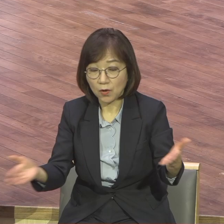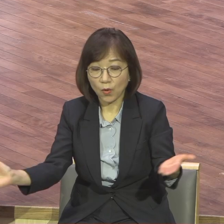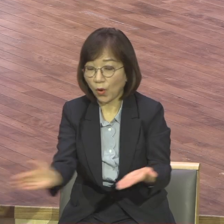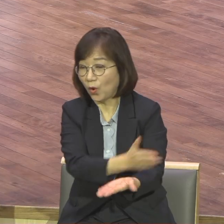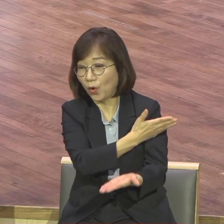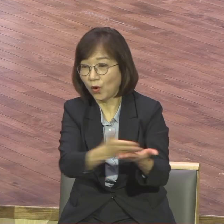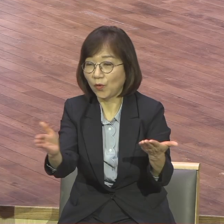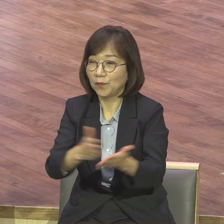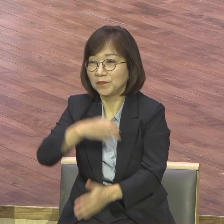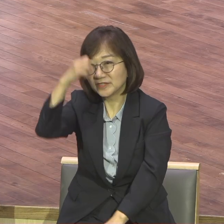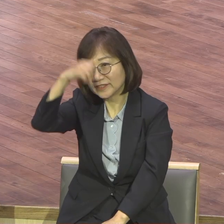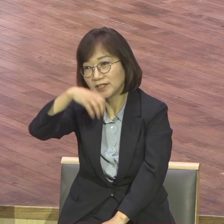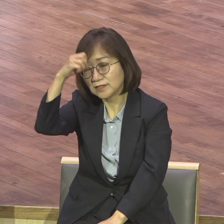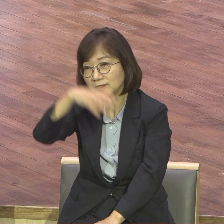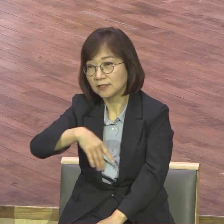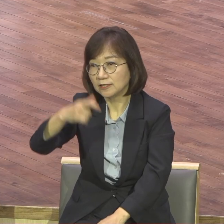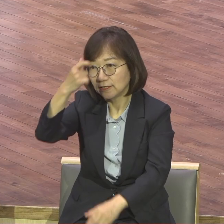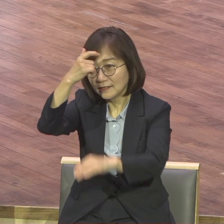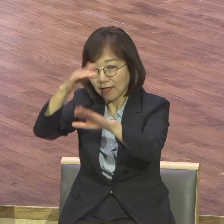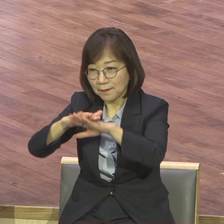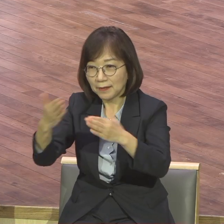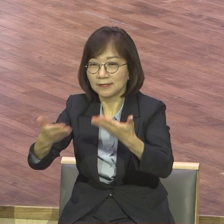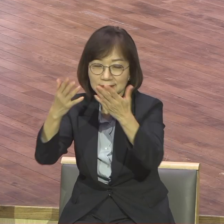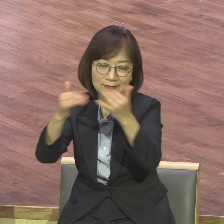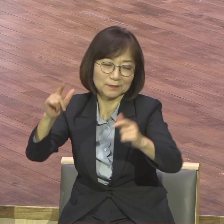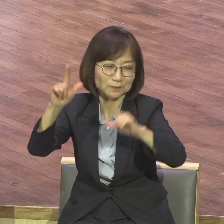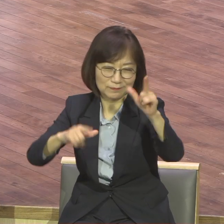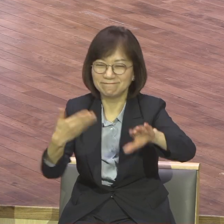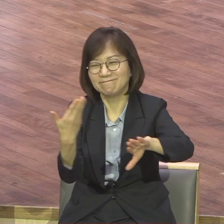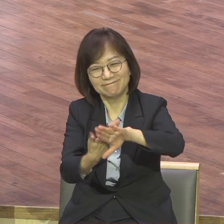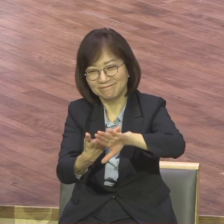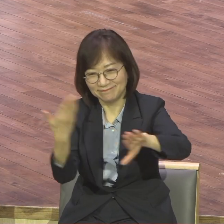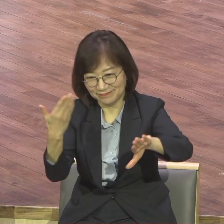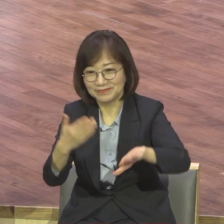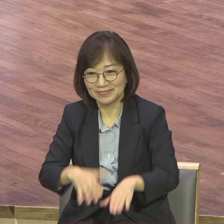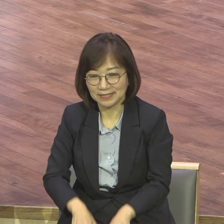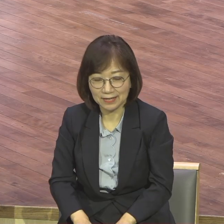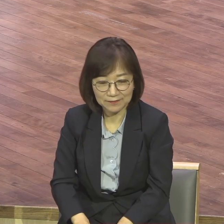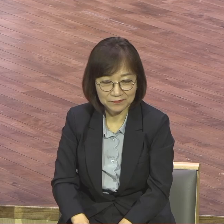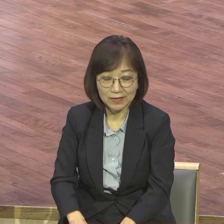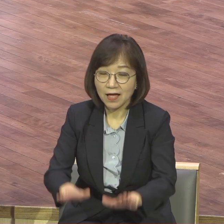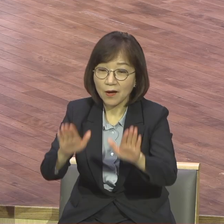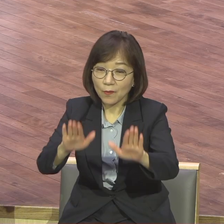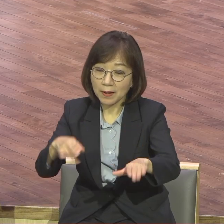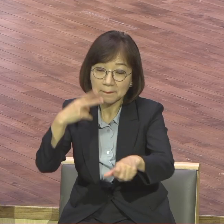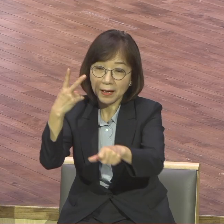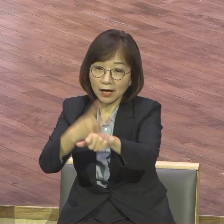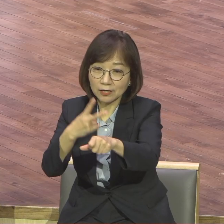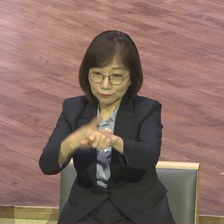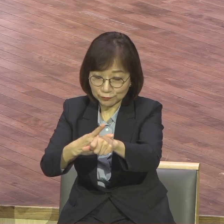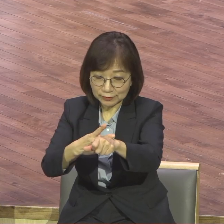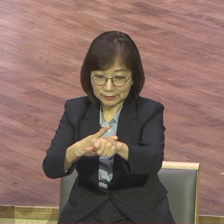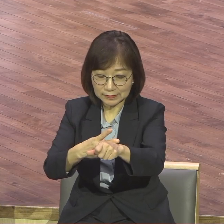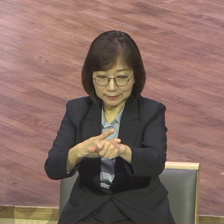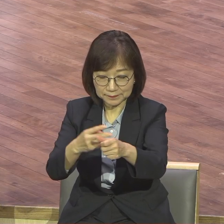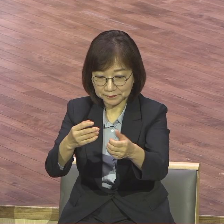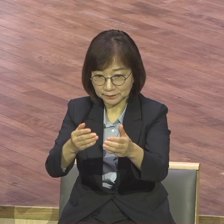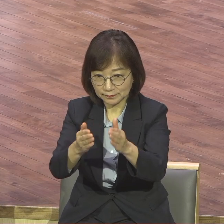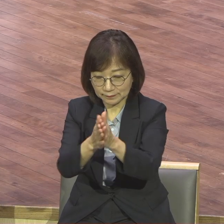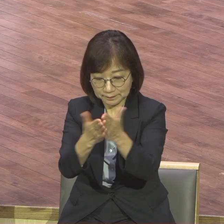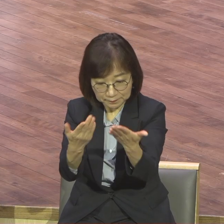전혀 다릅니다. 사도 바울은 이 서신서를 통해서 보면요, 바울이